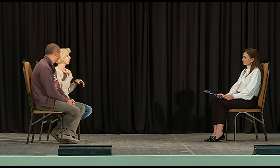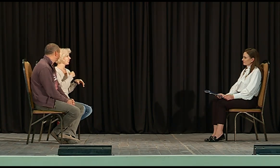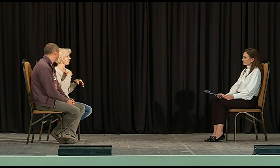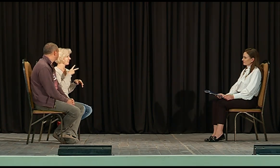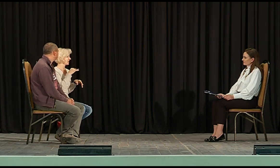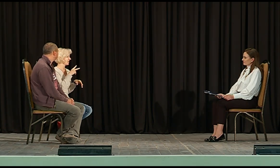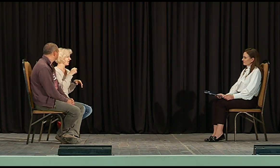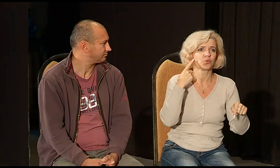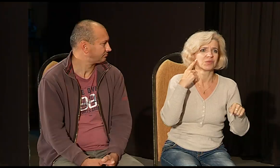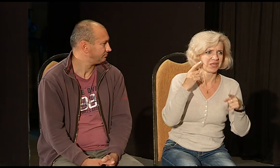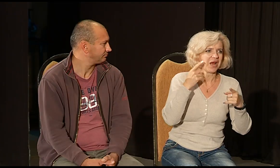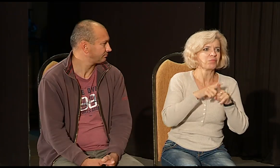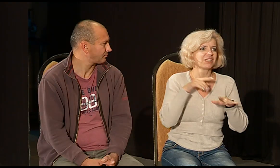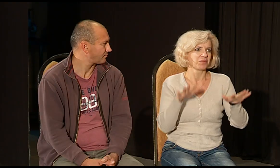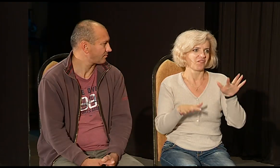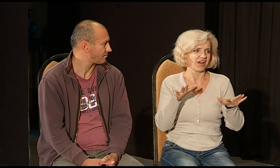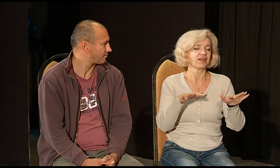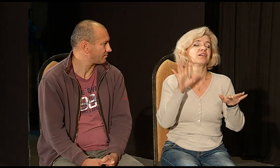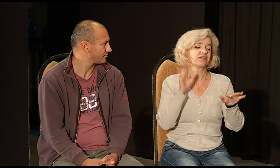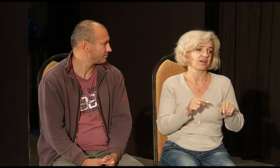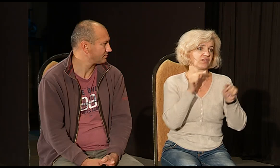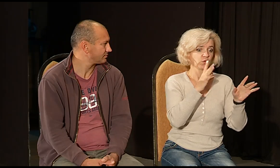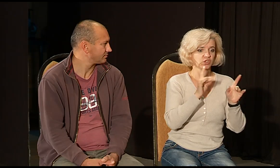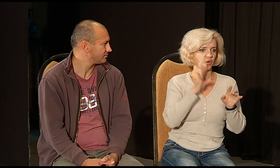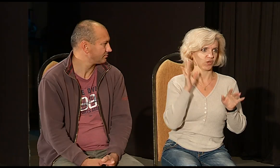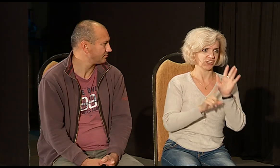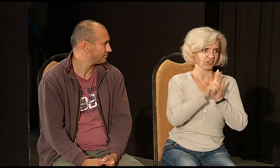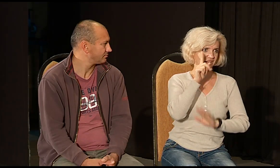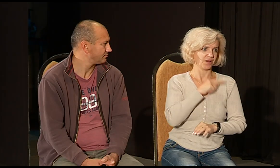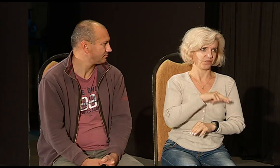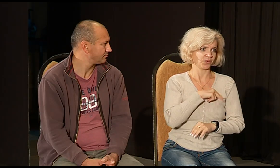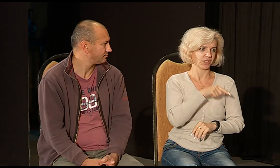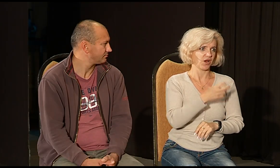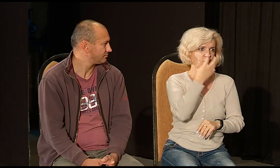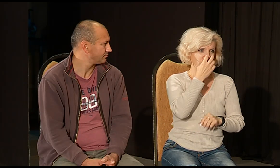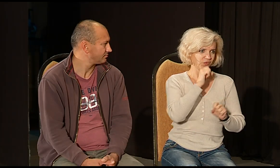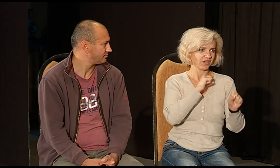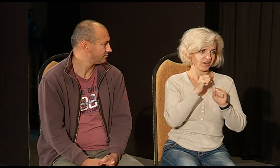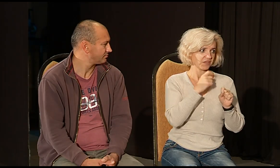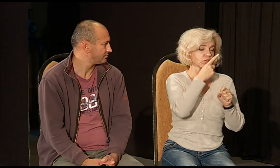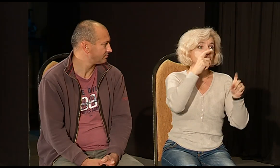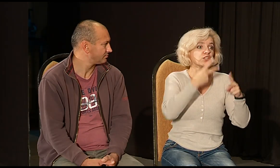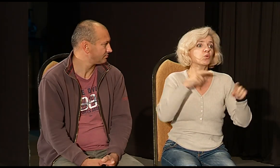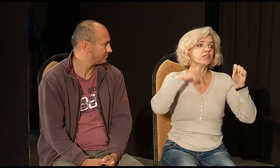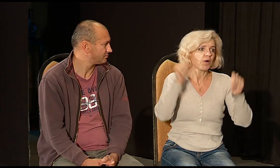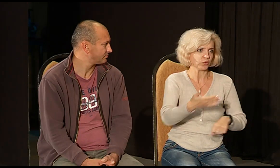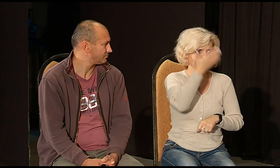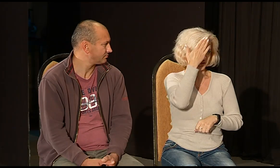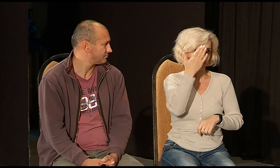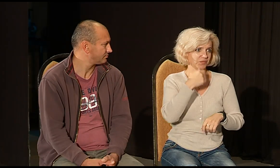de activități. Aici a fost un conducător Mila, ea pe mine a început să mă atragă la un moment dat, să revin